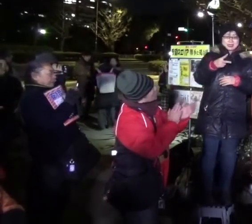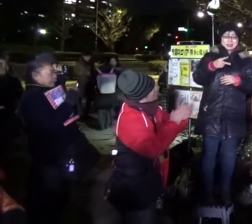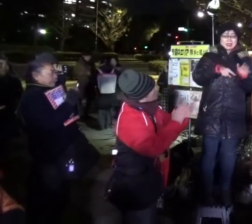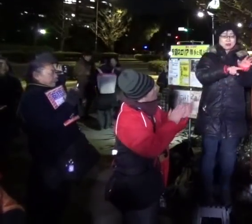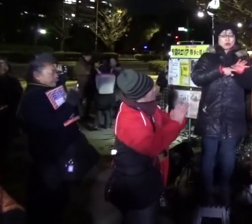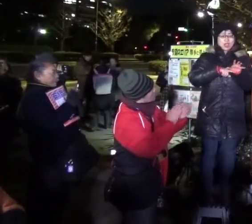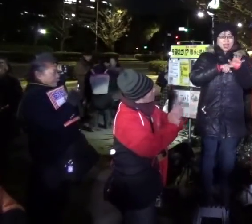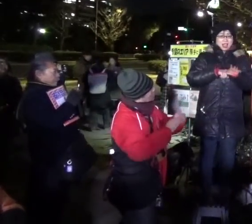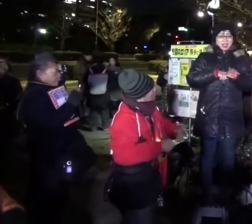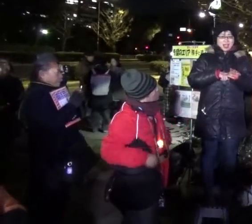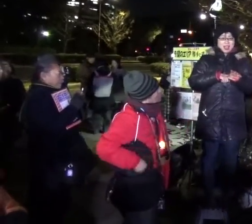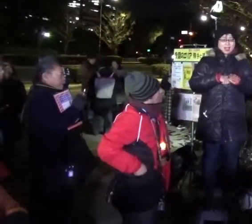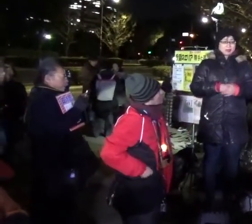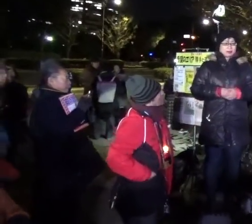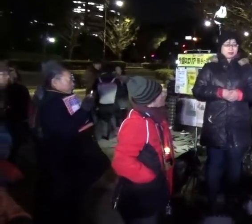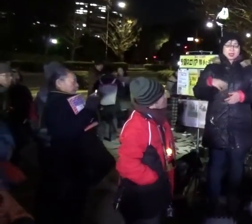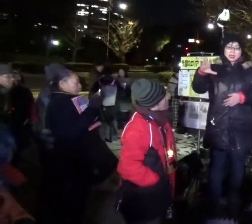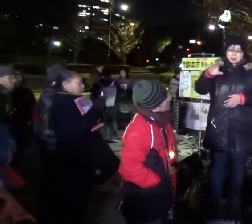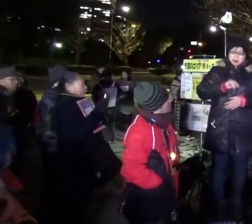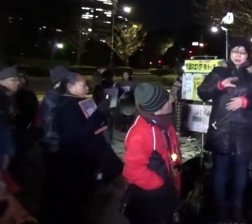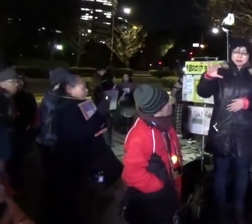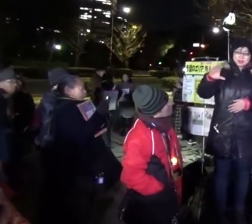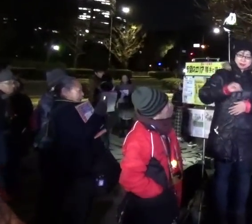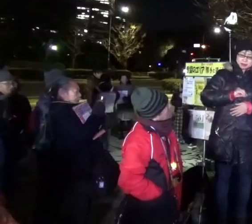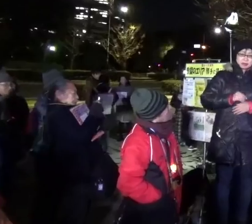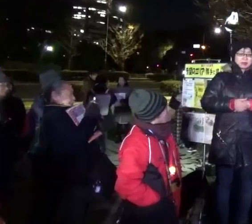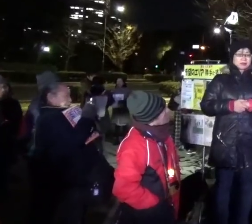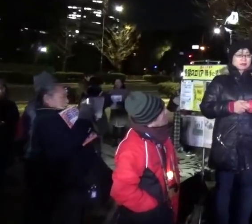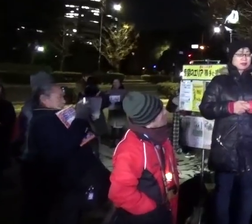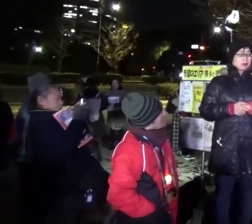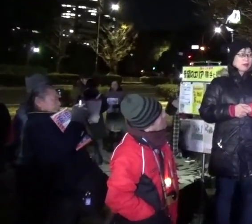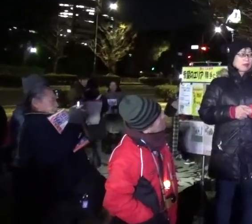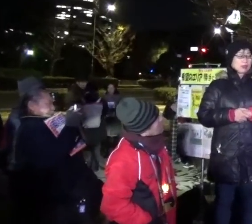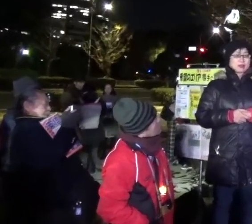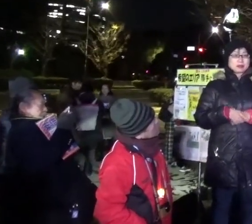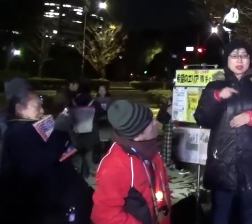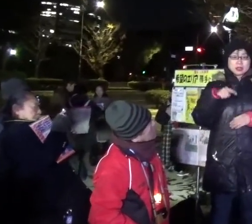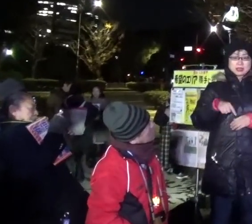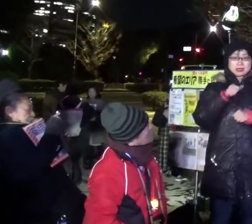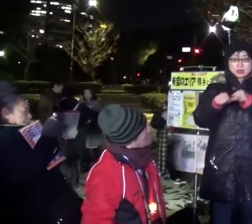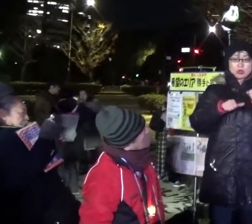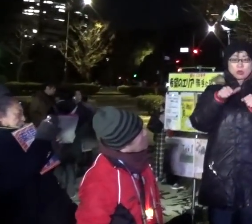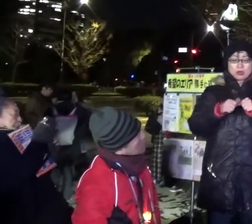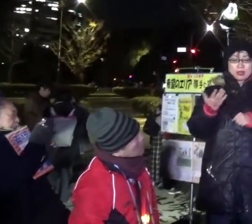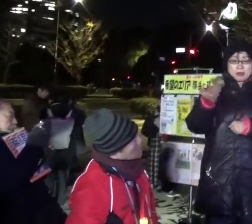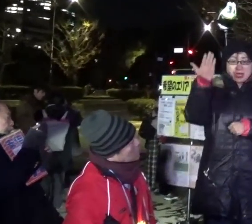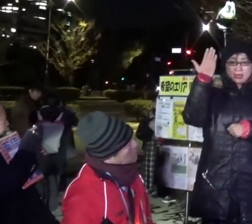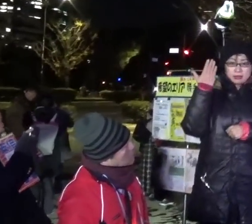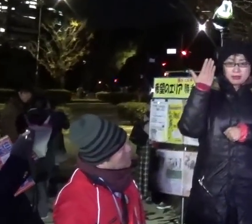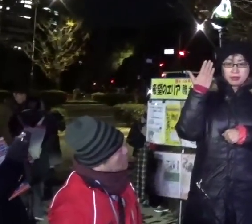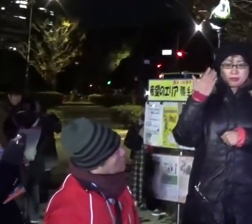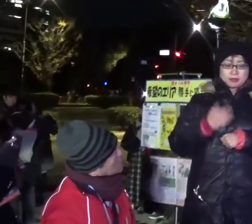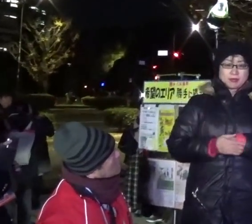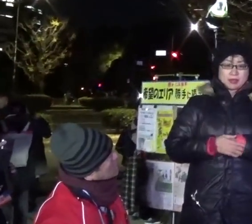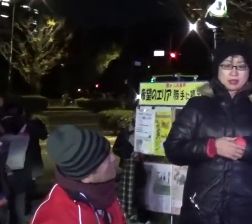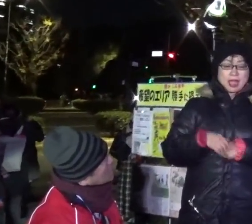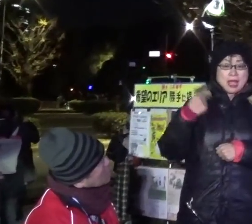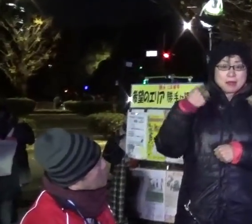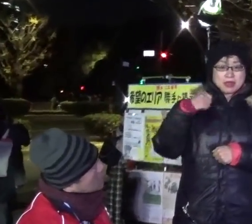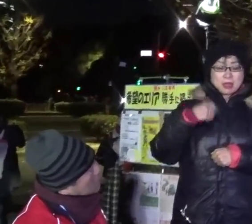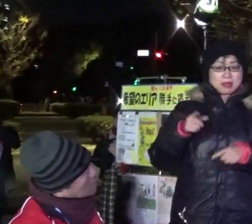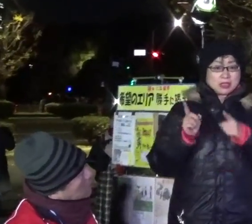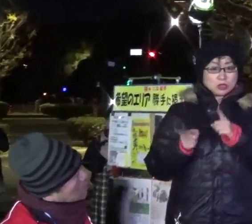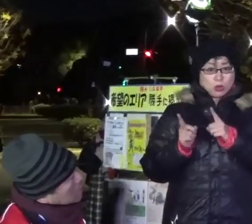ただいま。ただいまと言いますか、私5年前に南相馬に U ターンしま